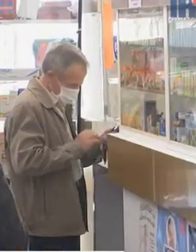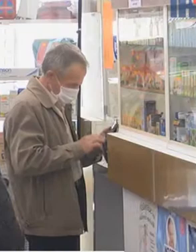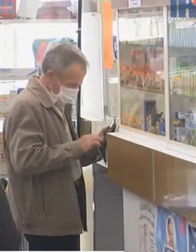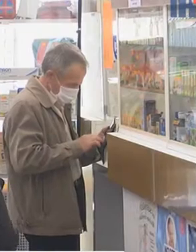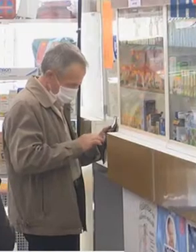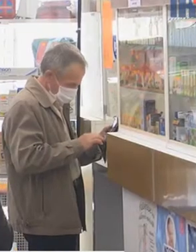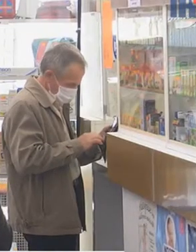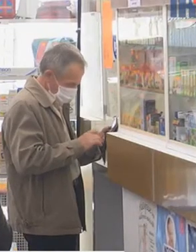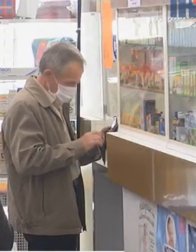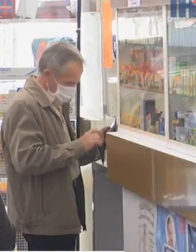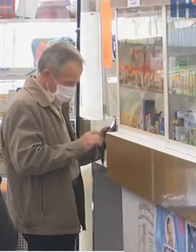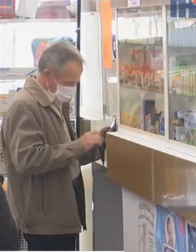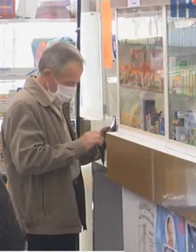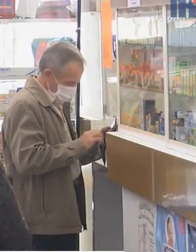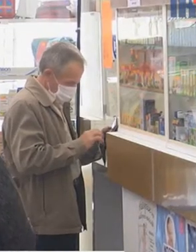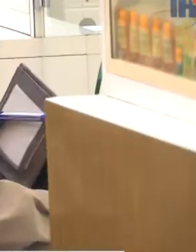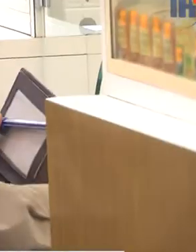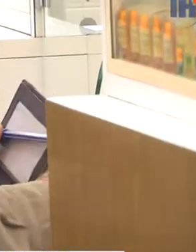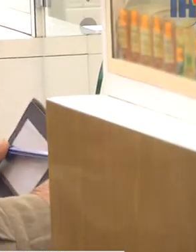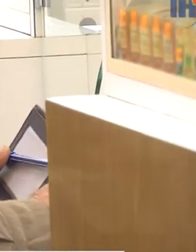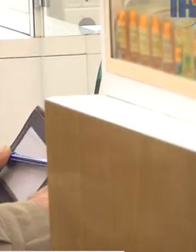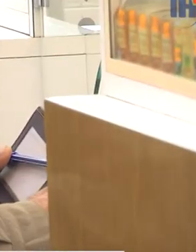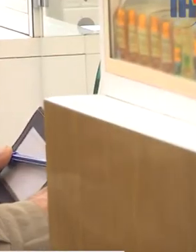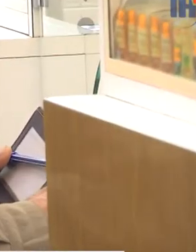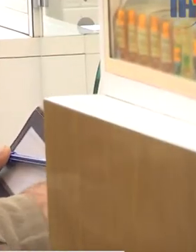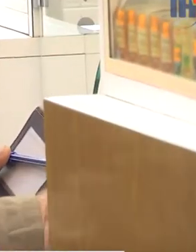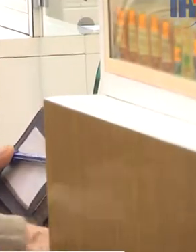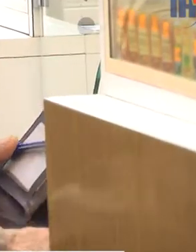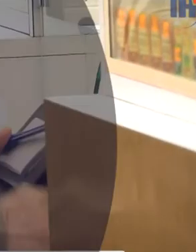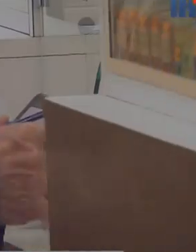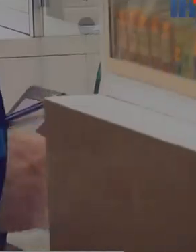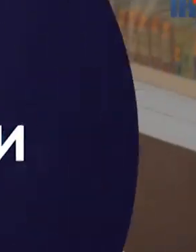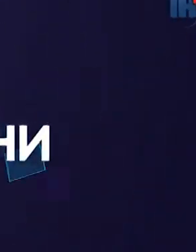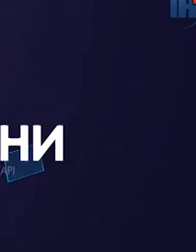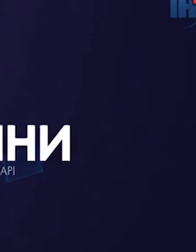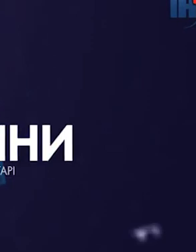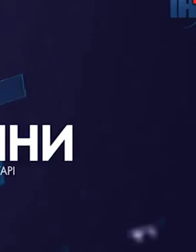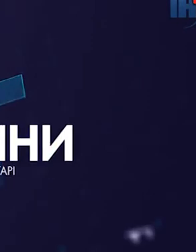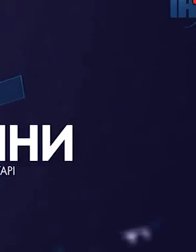запустити повністю всю систему відпуску медикаментів за електронними рецептами.